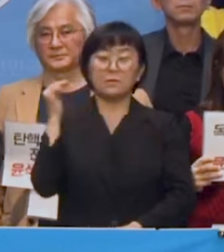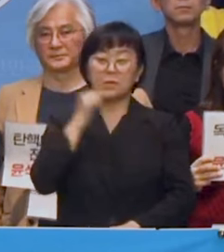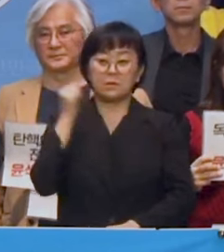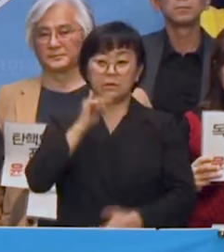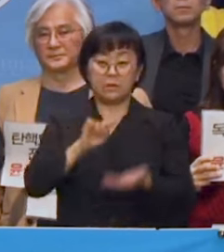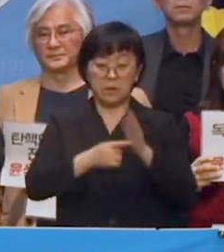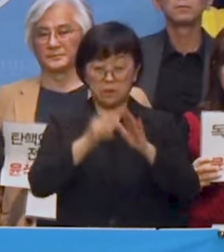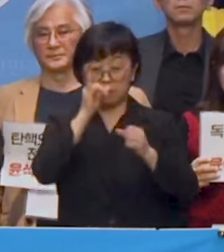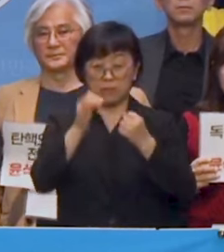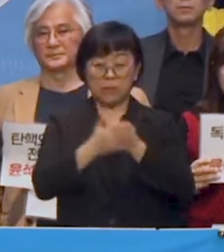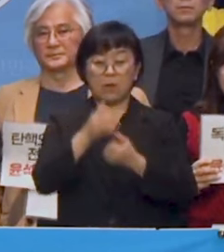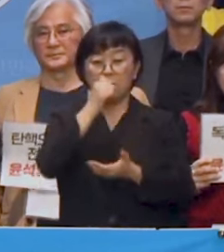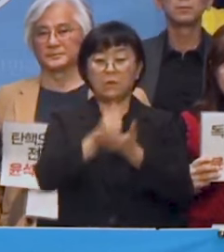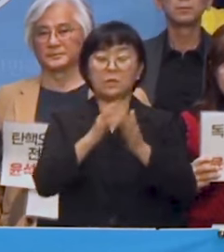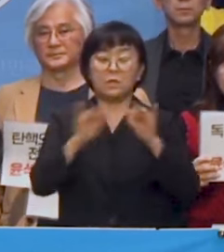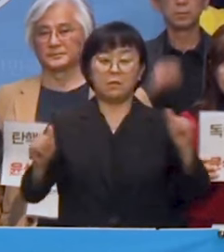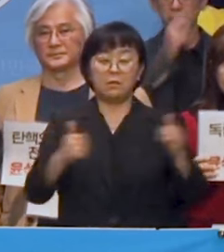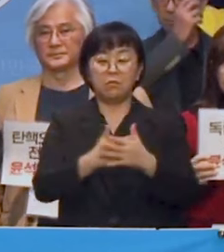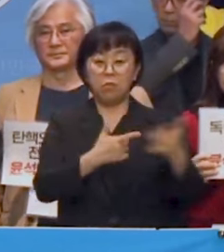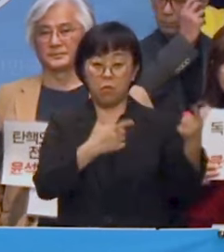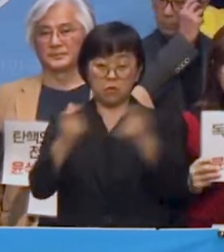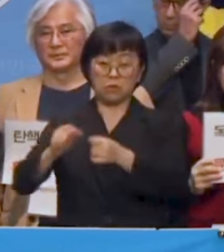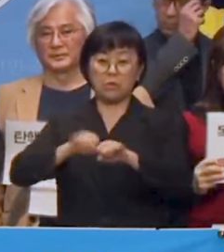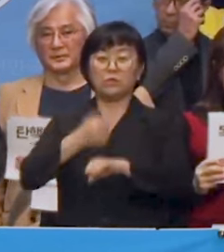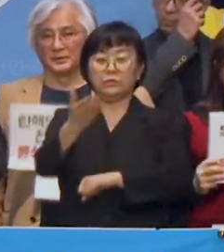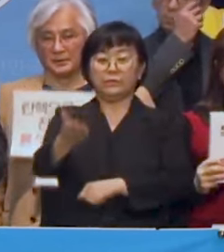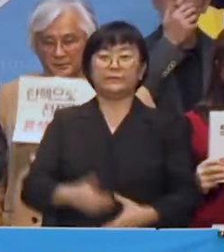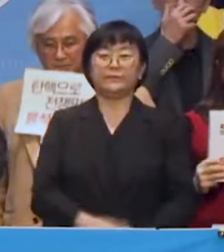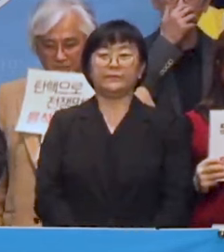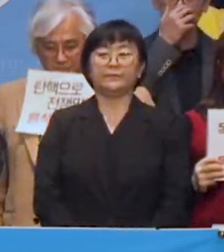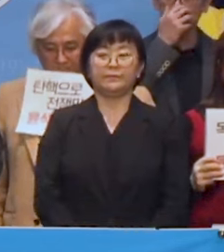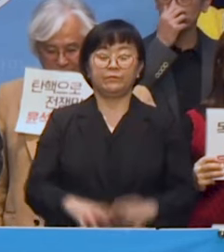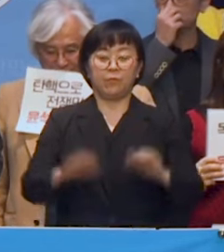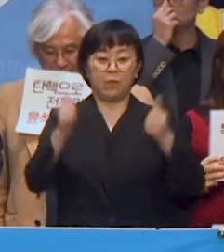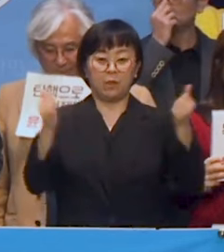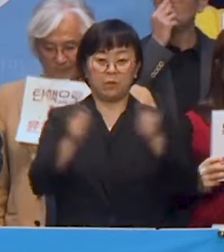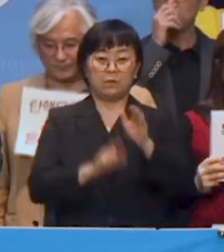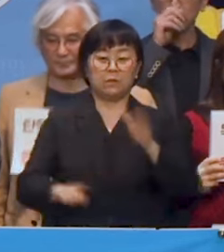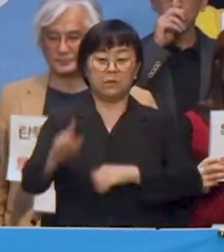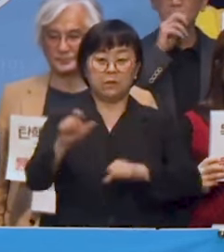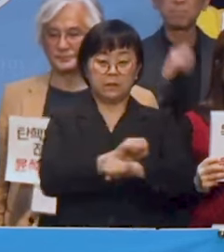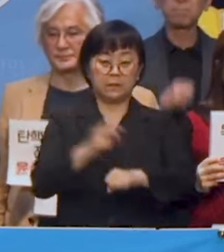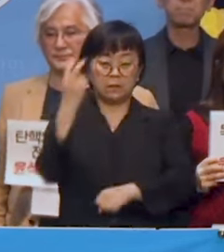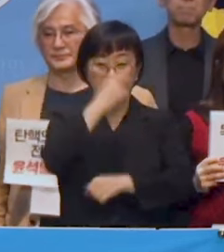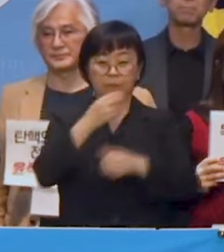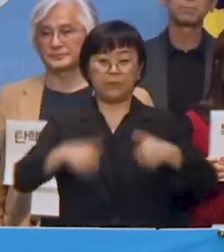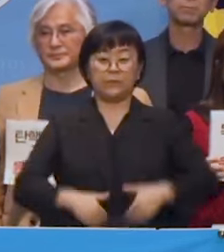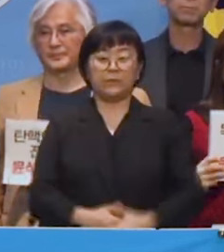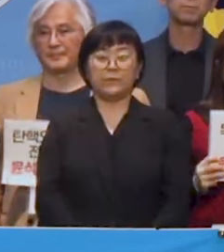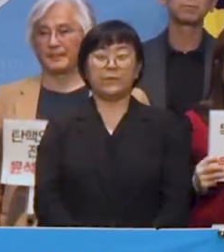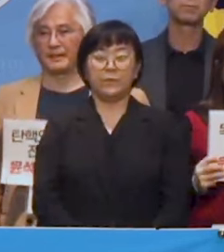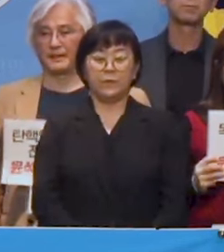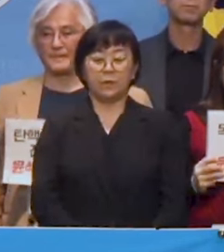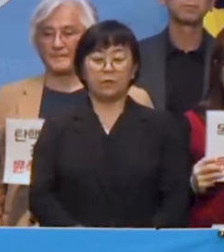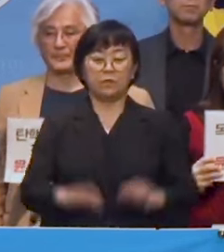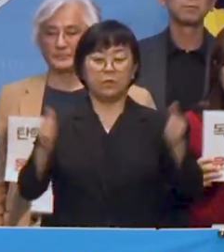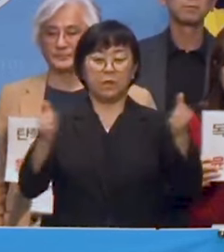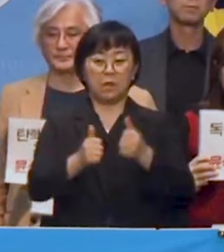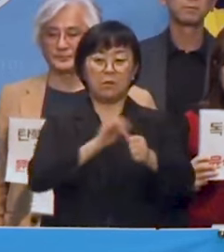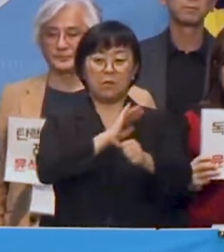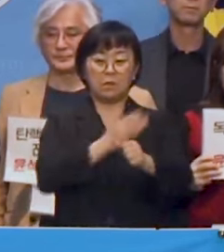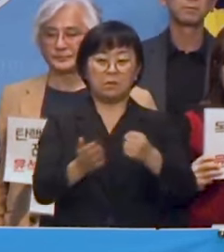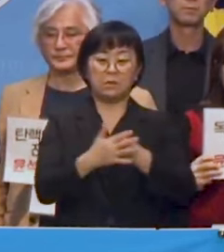철저히 규명하고 범죄자들을 모조리 처벌해야 합니다. 국회가 나서서 특검을 해야 합니다. 국회의